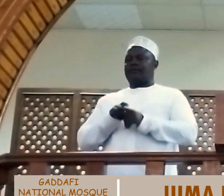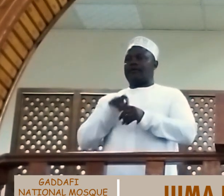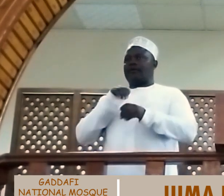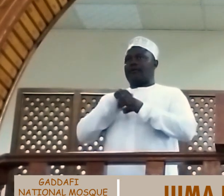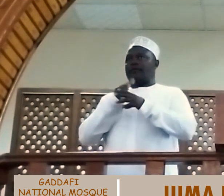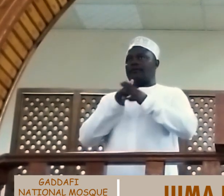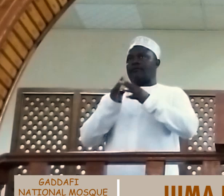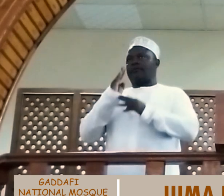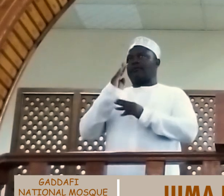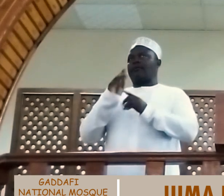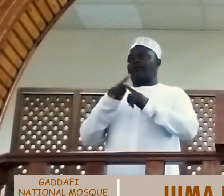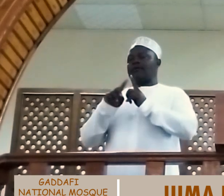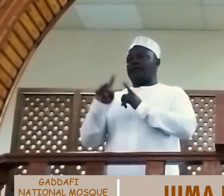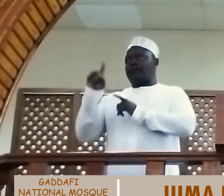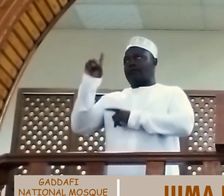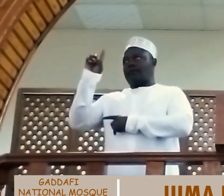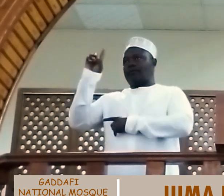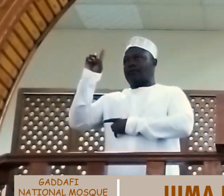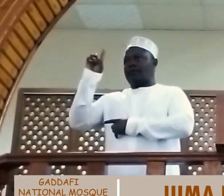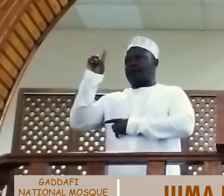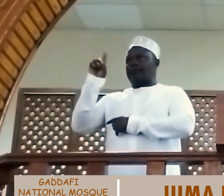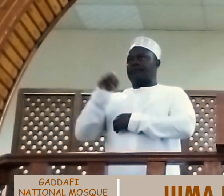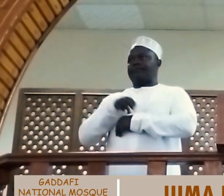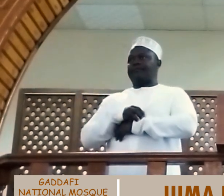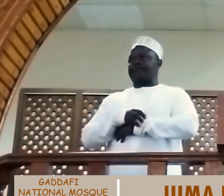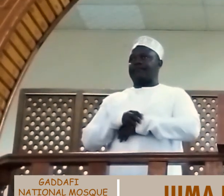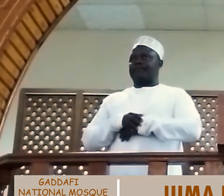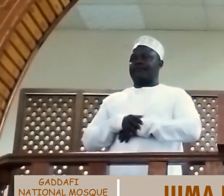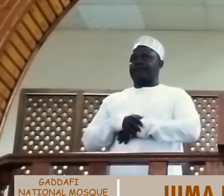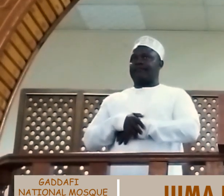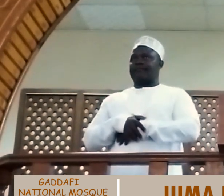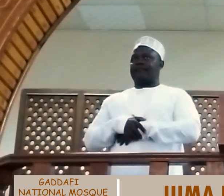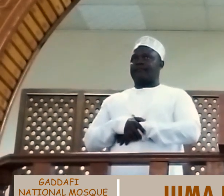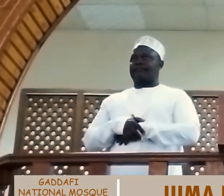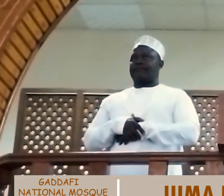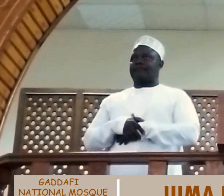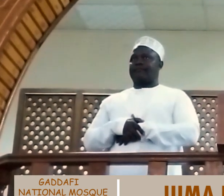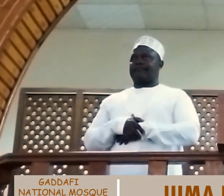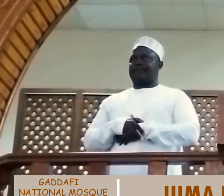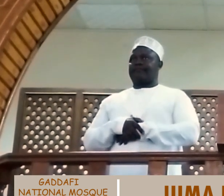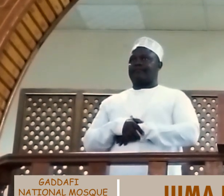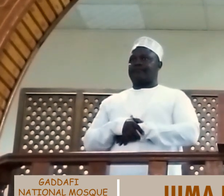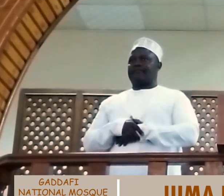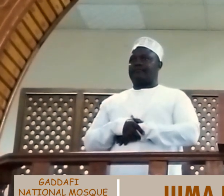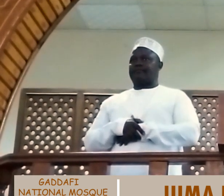وأشهد أن لا إله إلا الله وحده لا شريك له